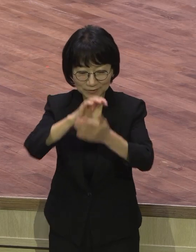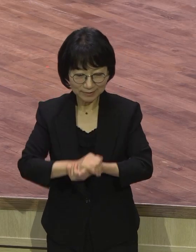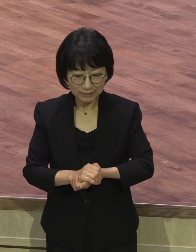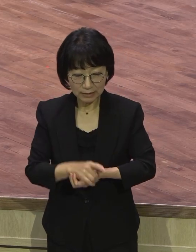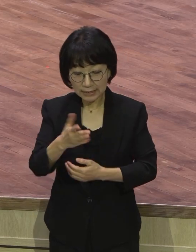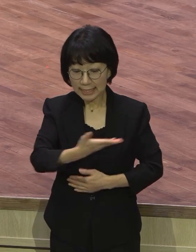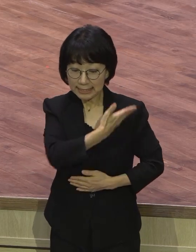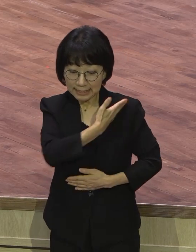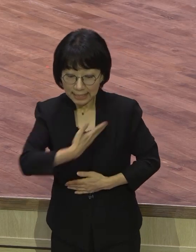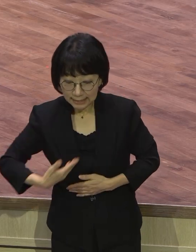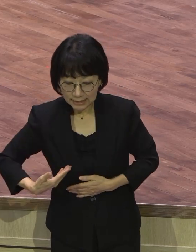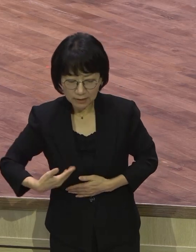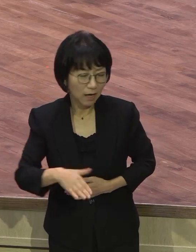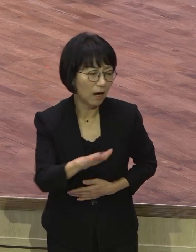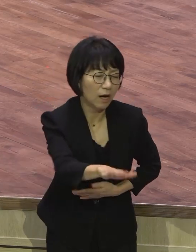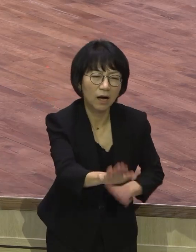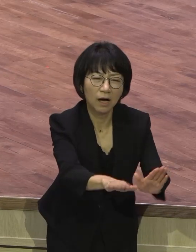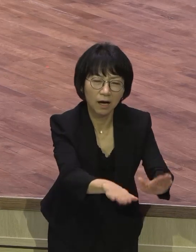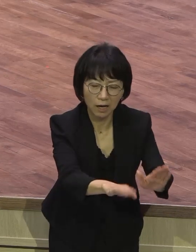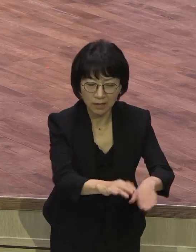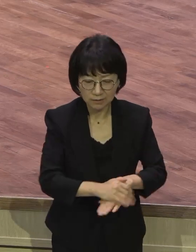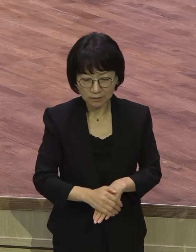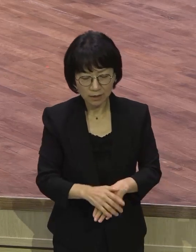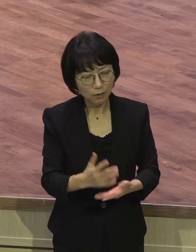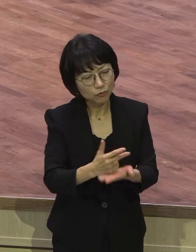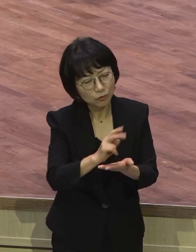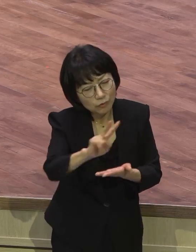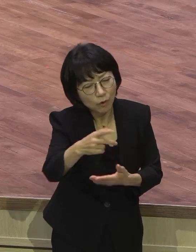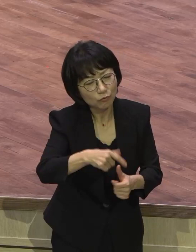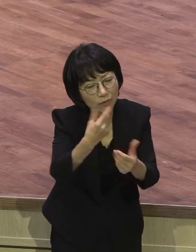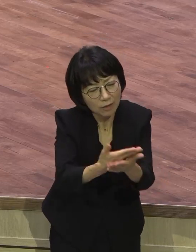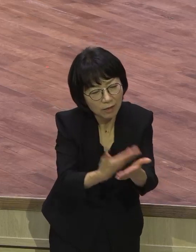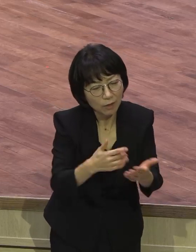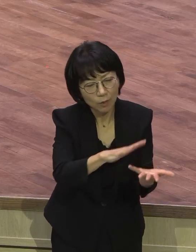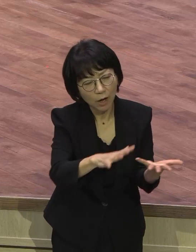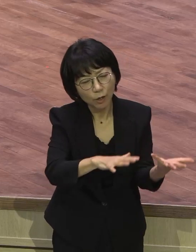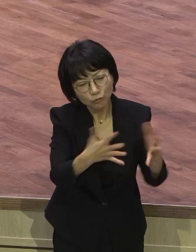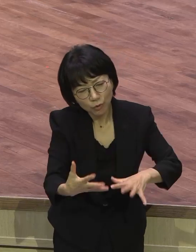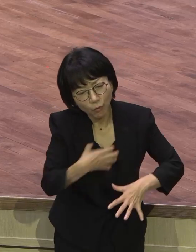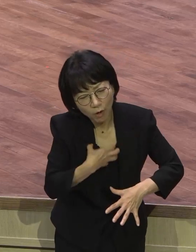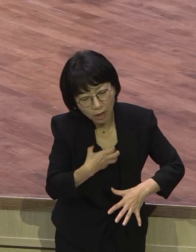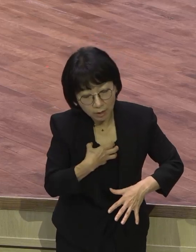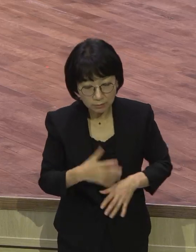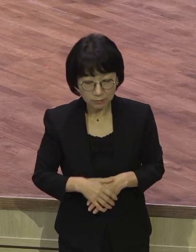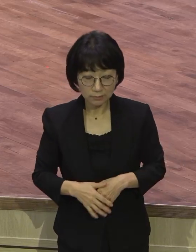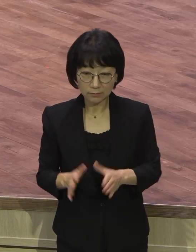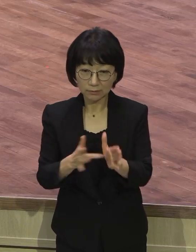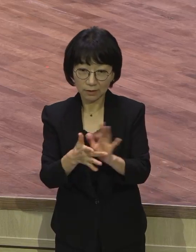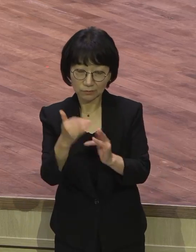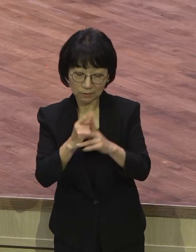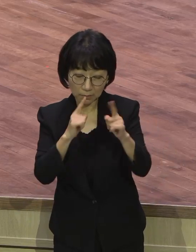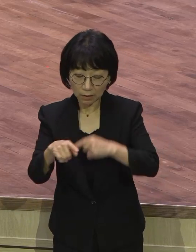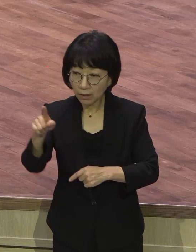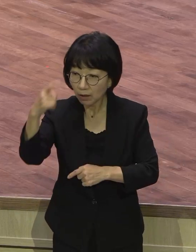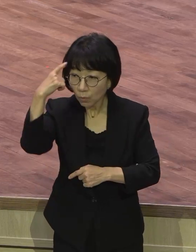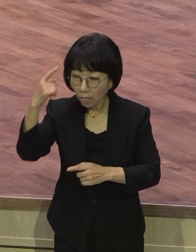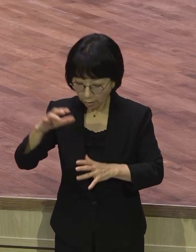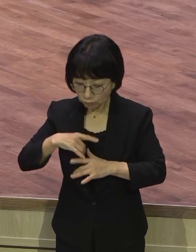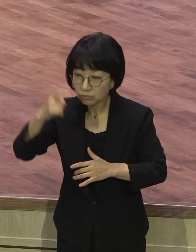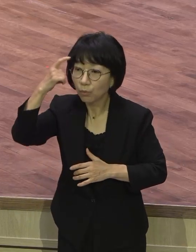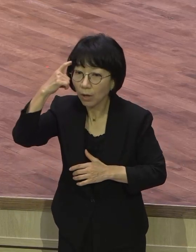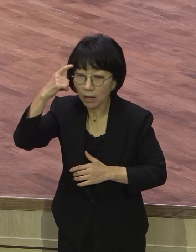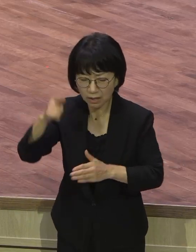그 제자들이 나와 깨우며 이르되 주여 구원하소서 우리가 죽겠나이다 예수께서 이러시되 어찌하여